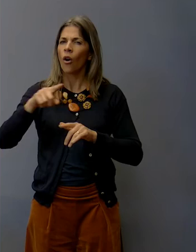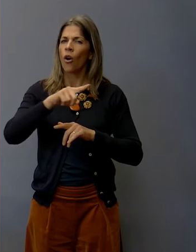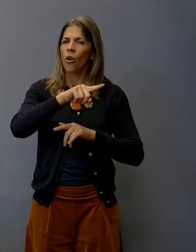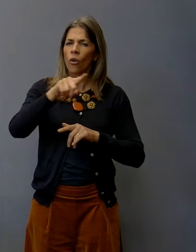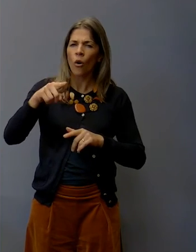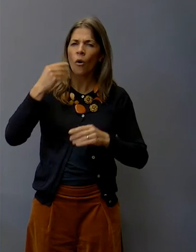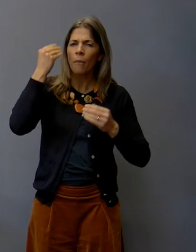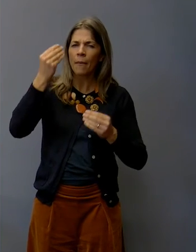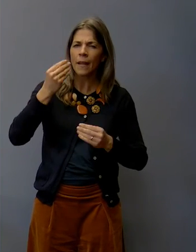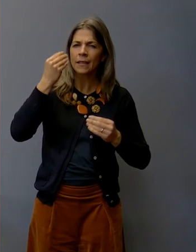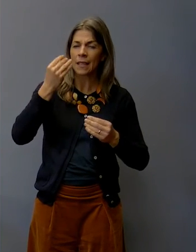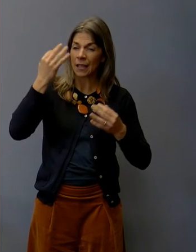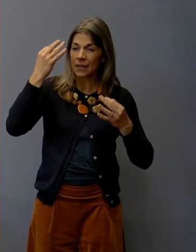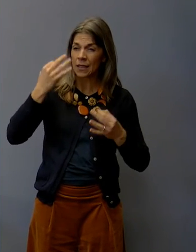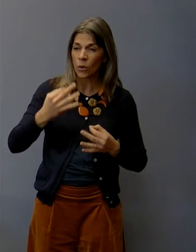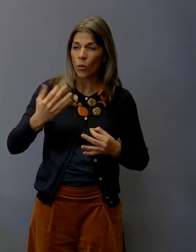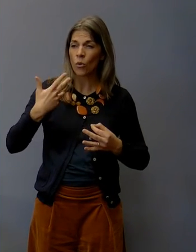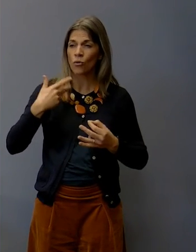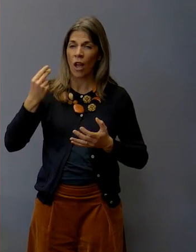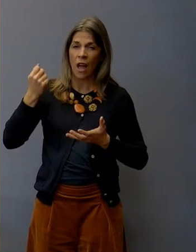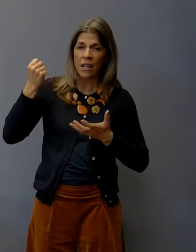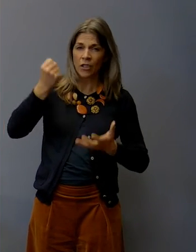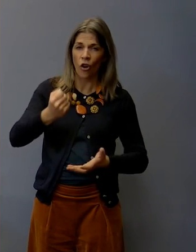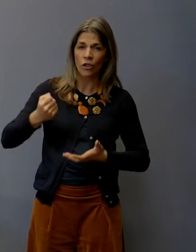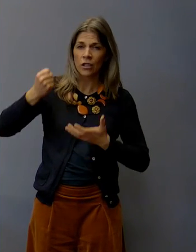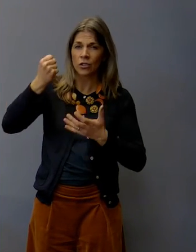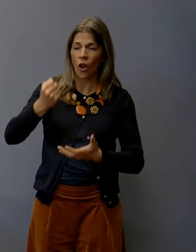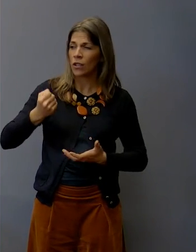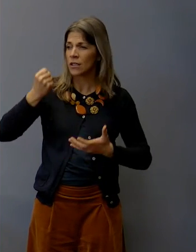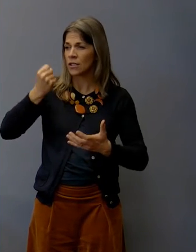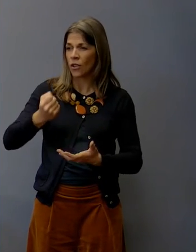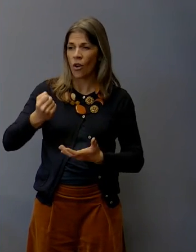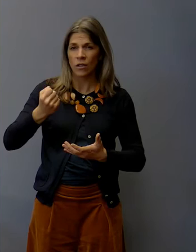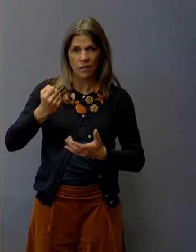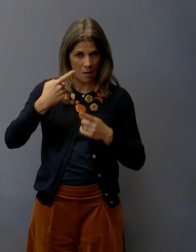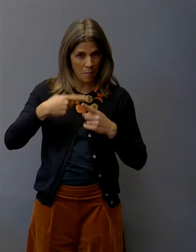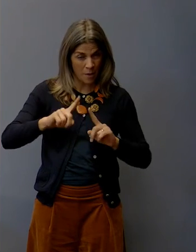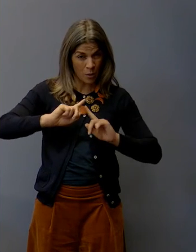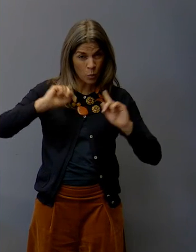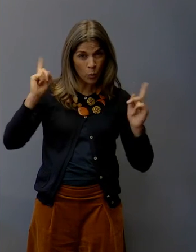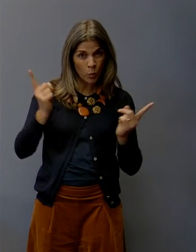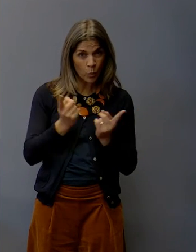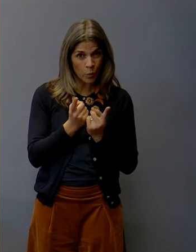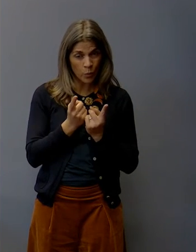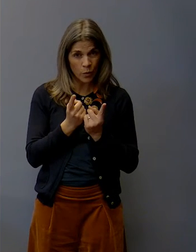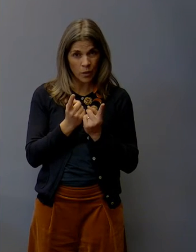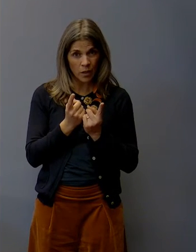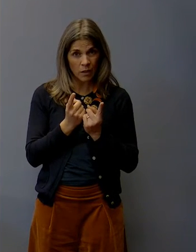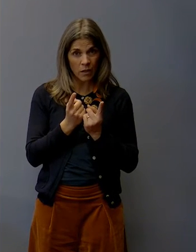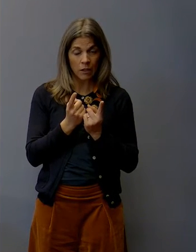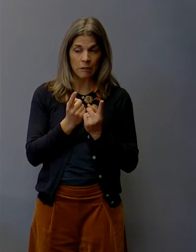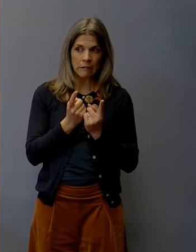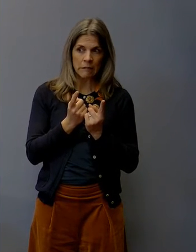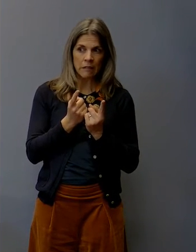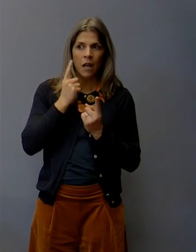il mondo fatato e di crescita economica che andiamo raccontando io credo che nessuno ragionevole ci